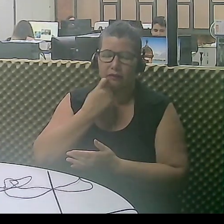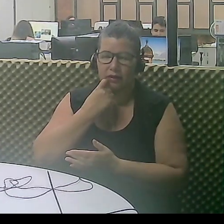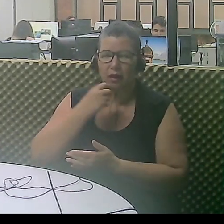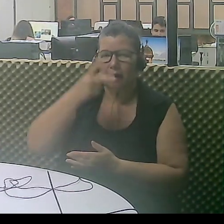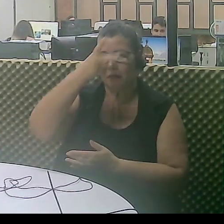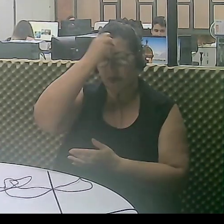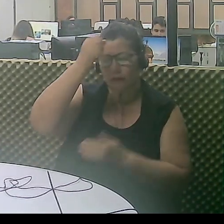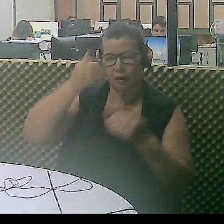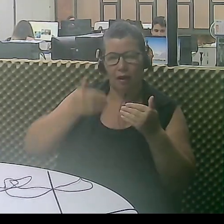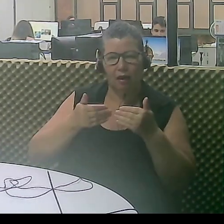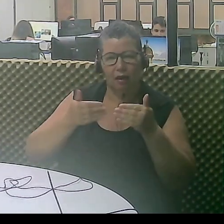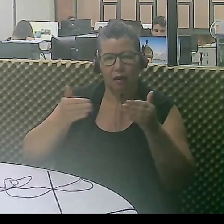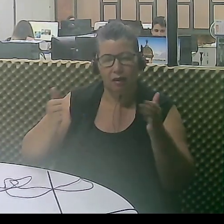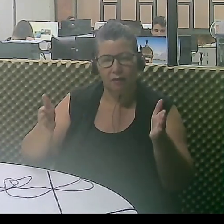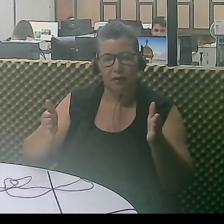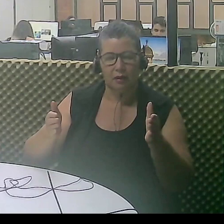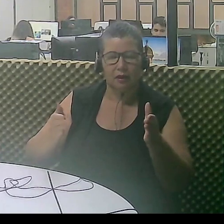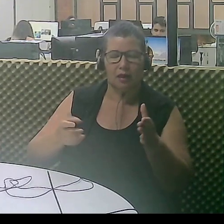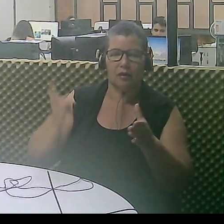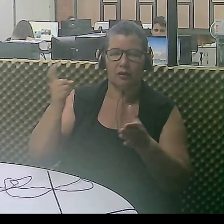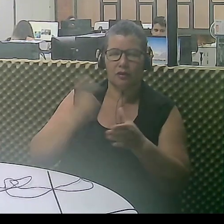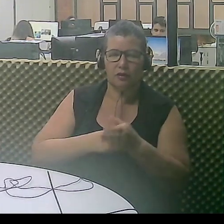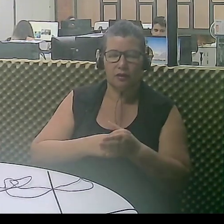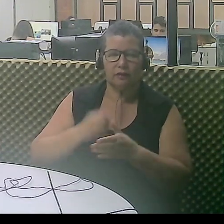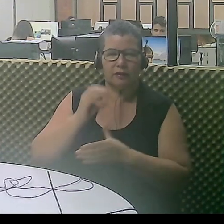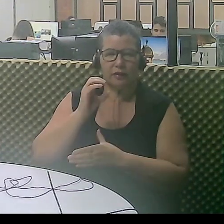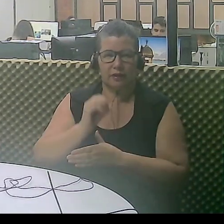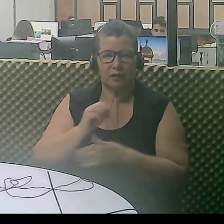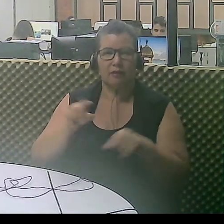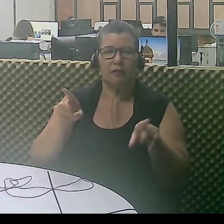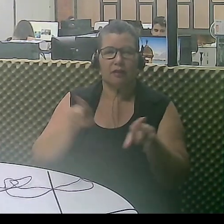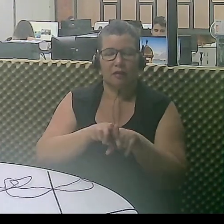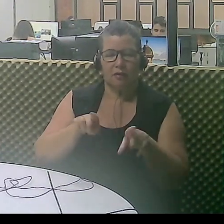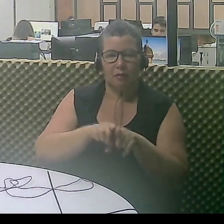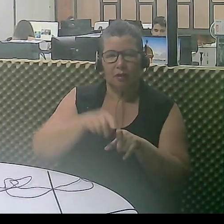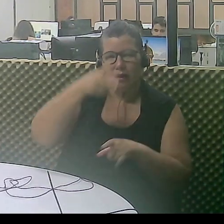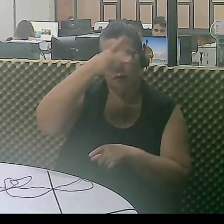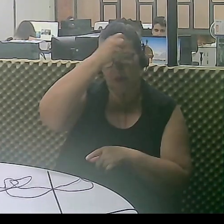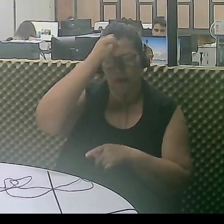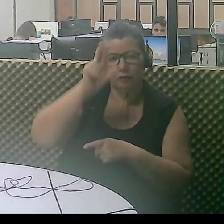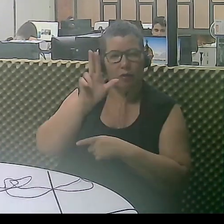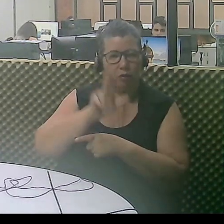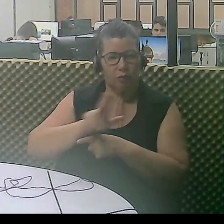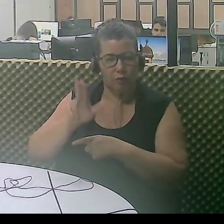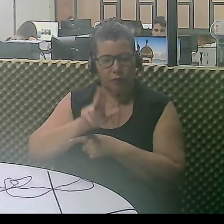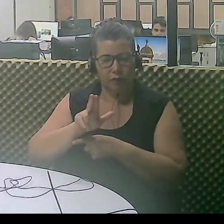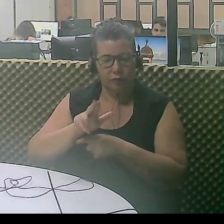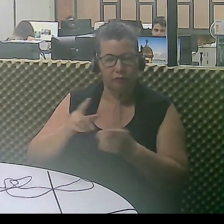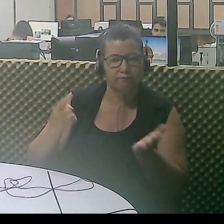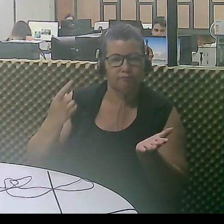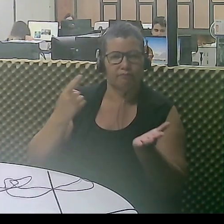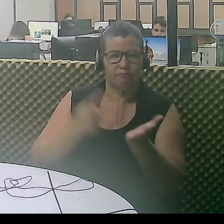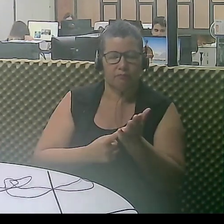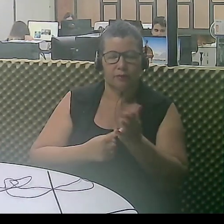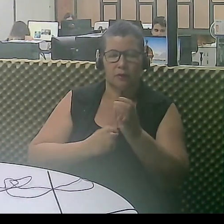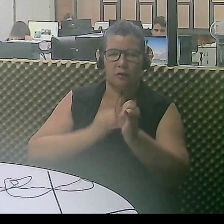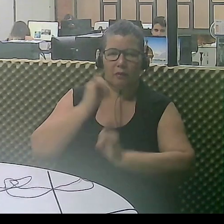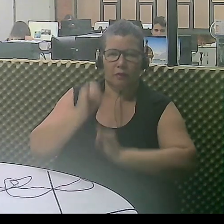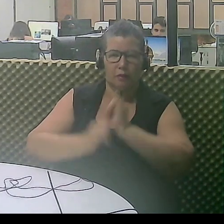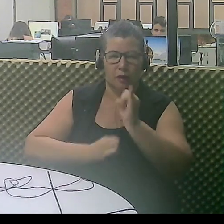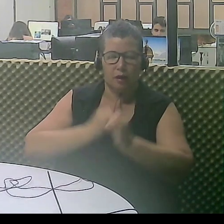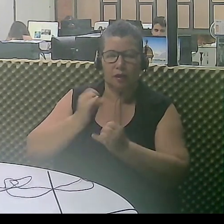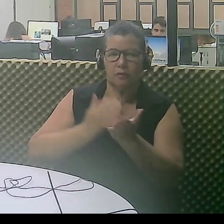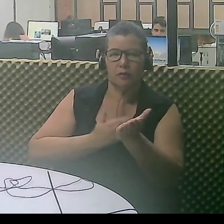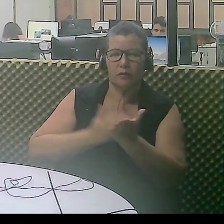do Mutirão Dívida Zero. E ainda, a Prefeitura de Uberlândia abre hoje agendamentos online para início de